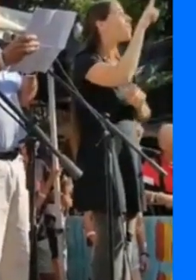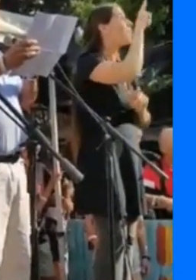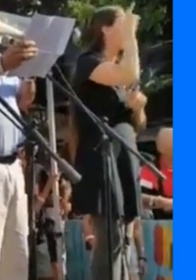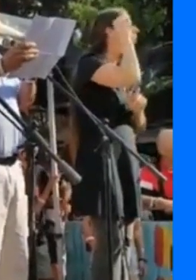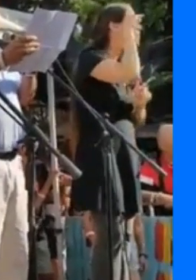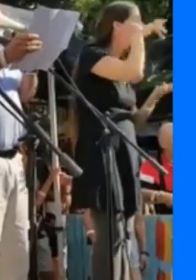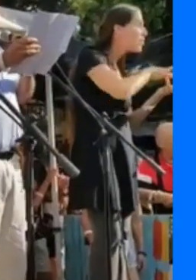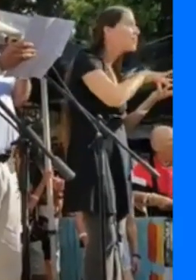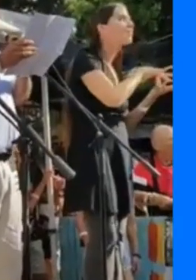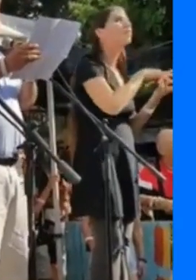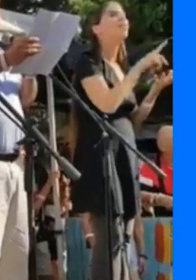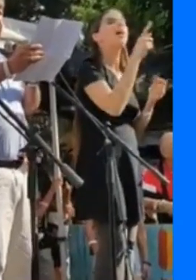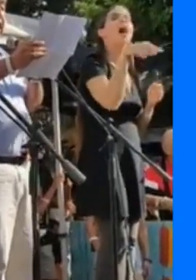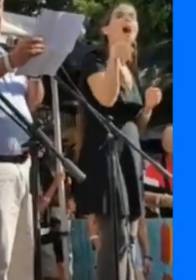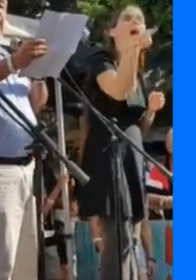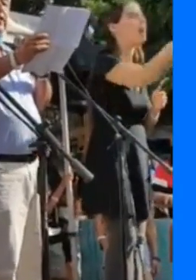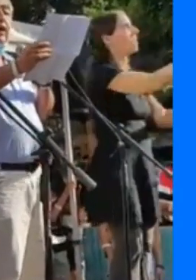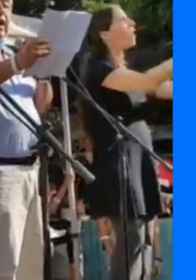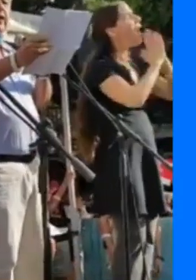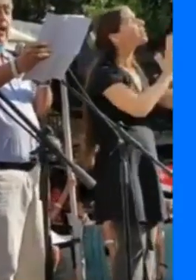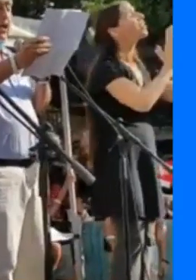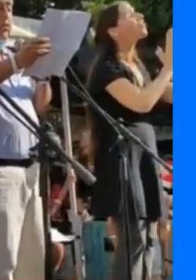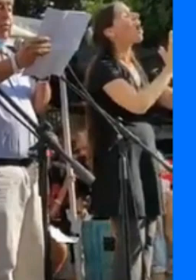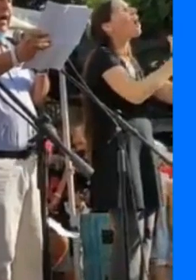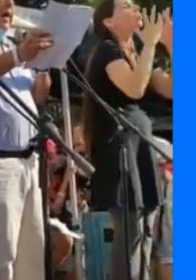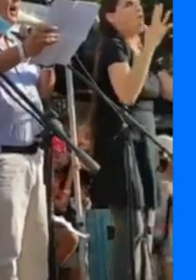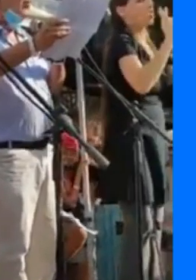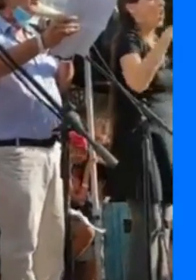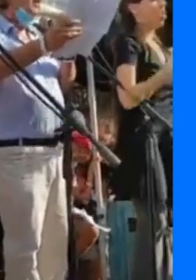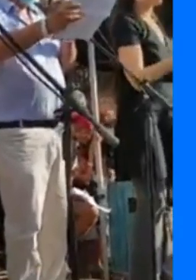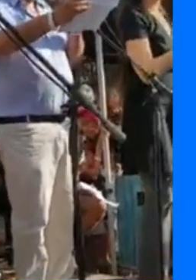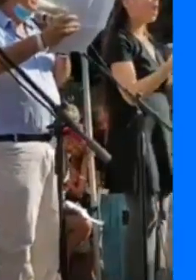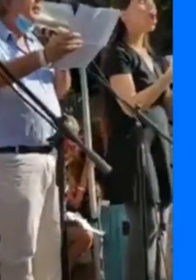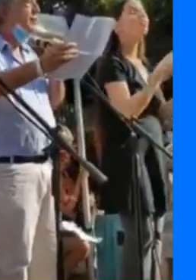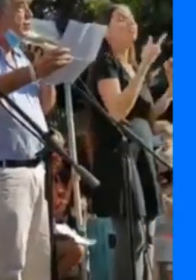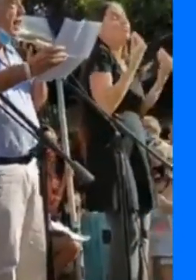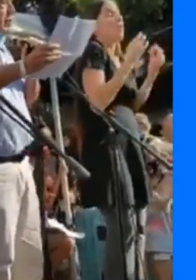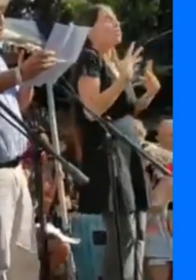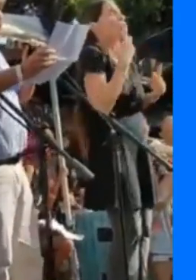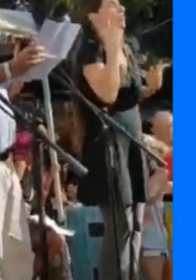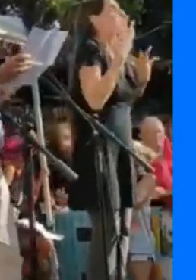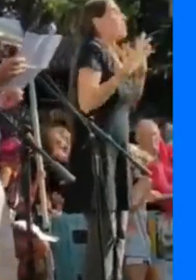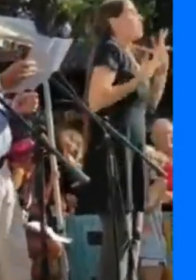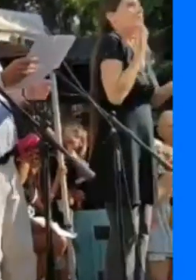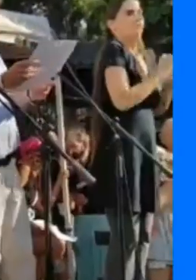אביב. אתם התקווה הגדולה של האומה העומדת על נפשה.